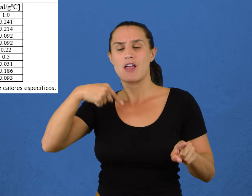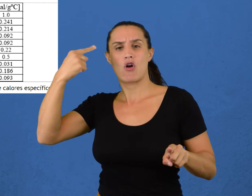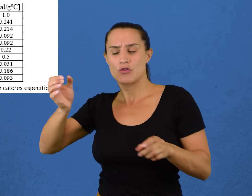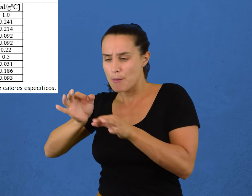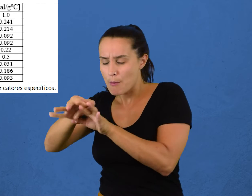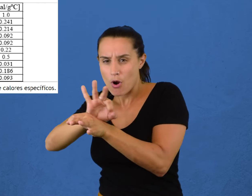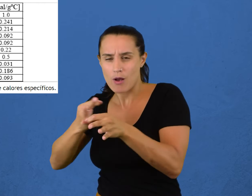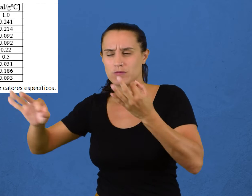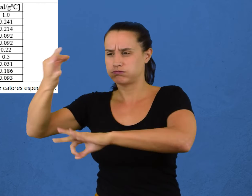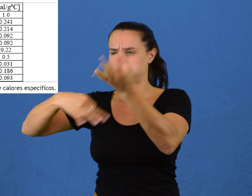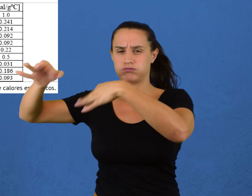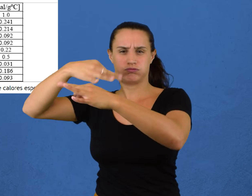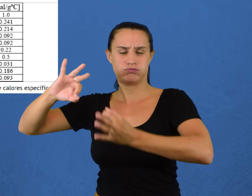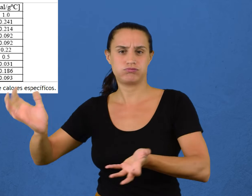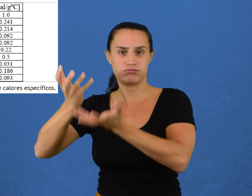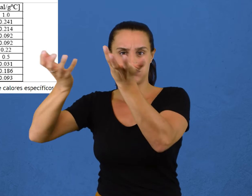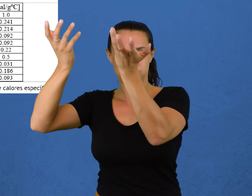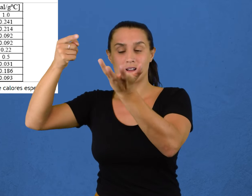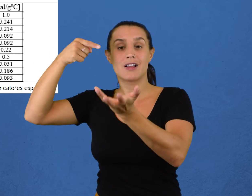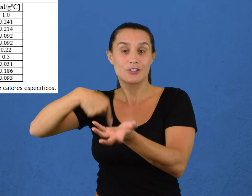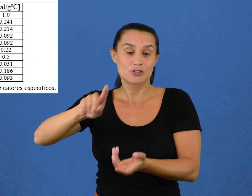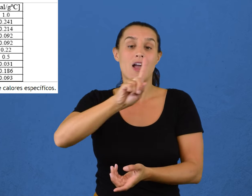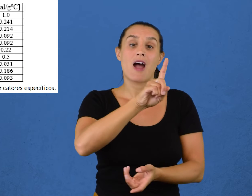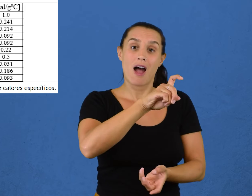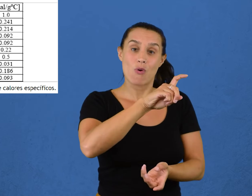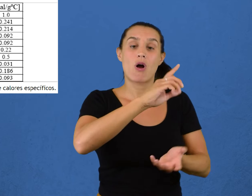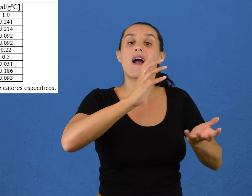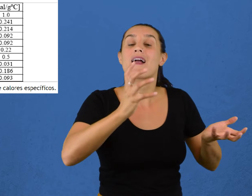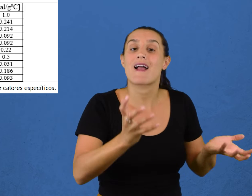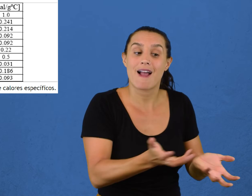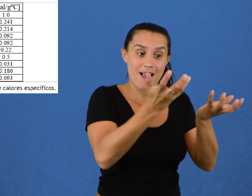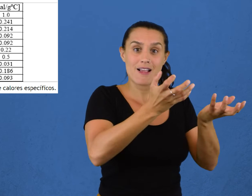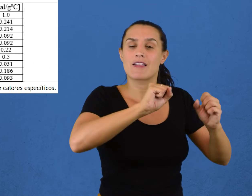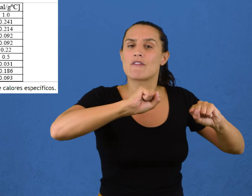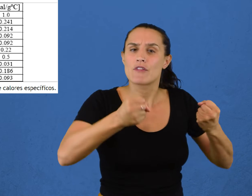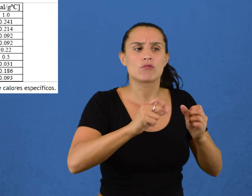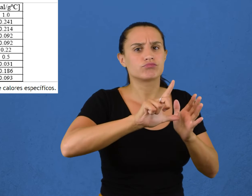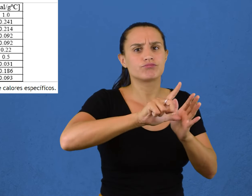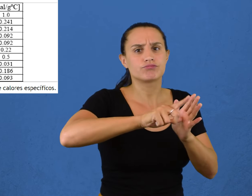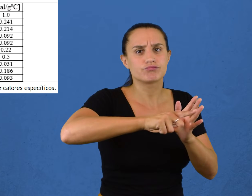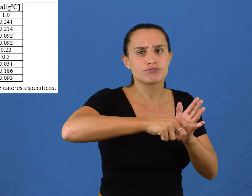agitación molecular. Así se calienta y enfría más lentamente que otros líquidos.